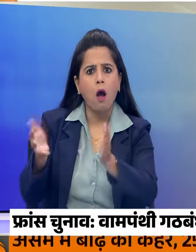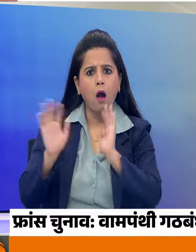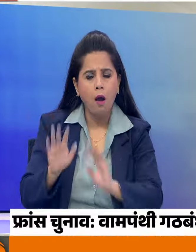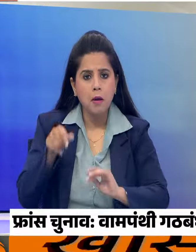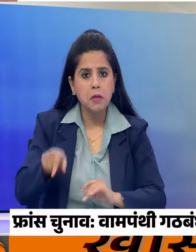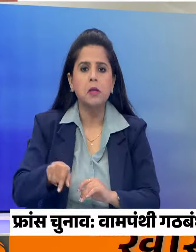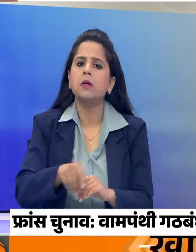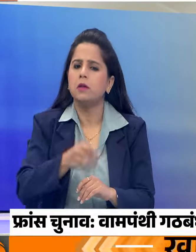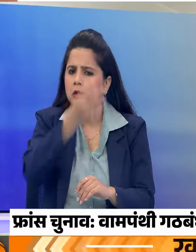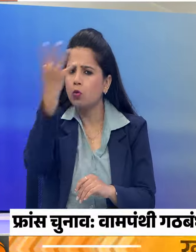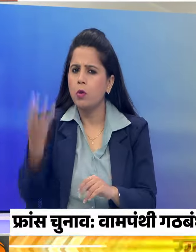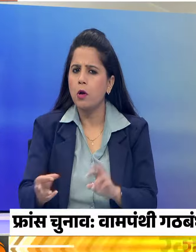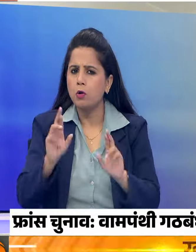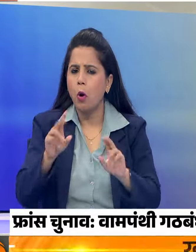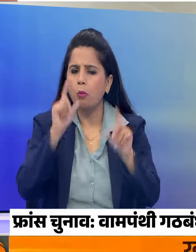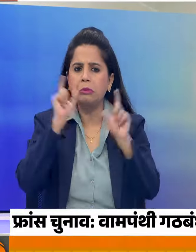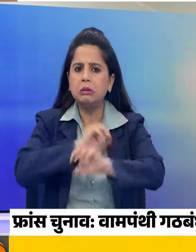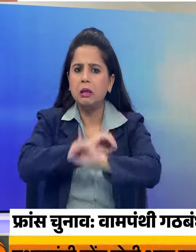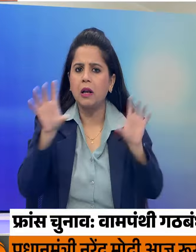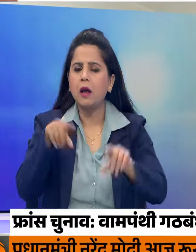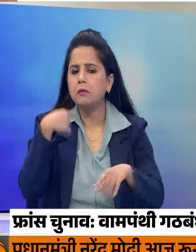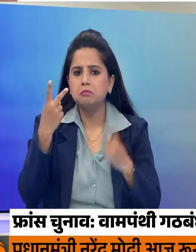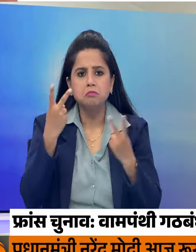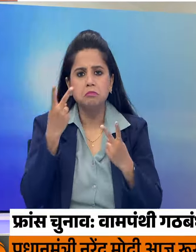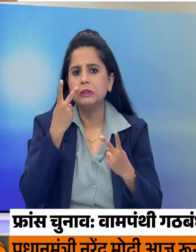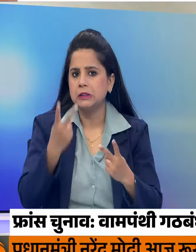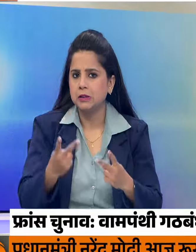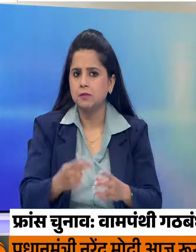तस्वीर हो जाएगी साफ।